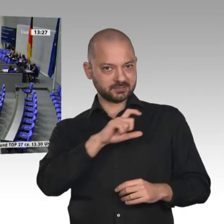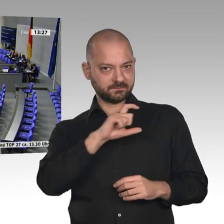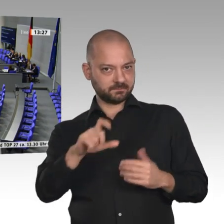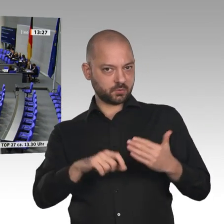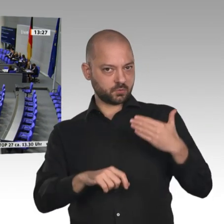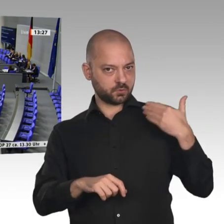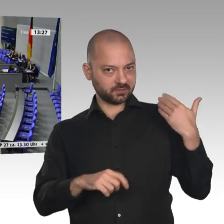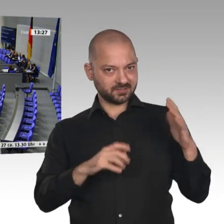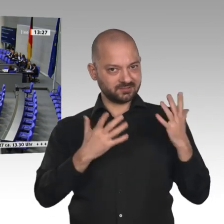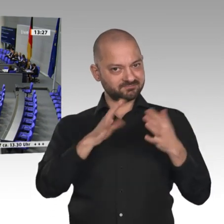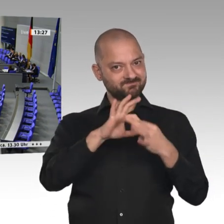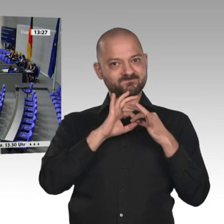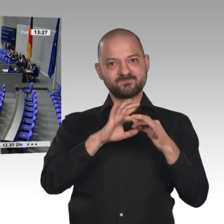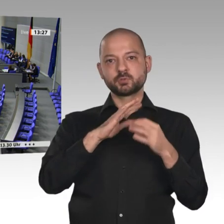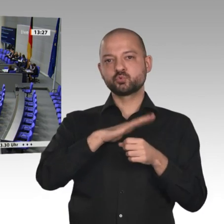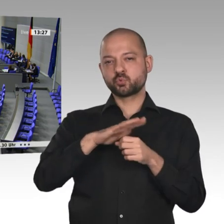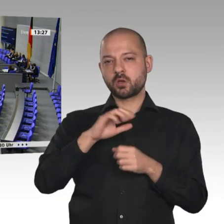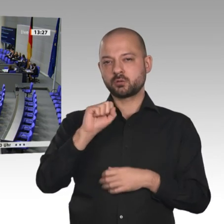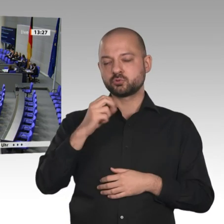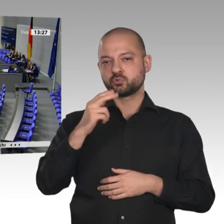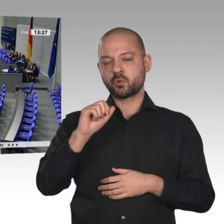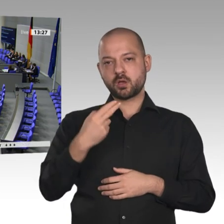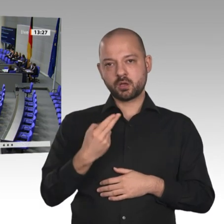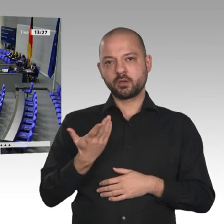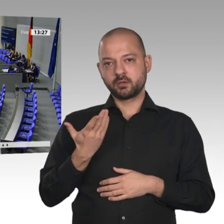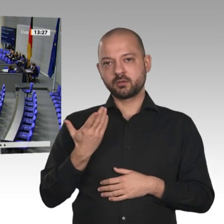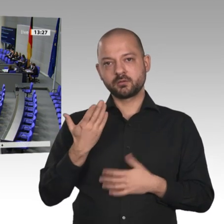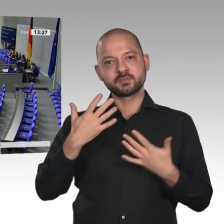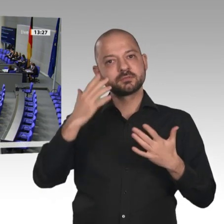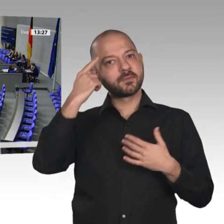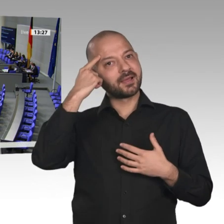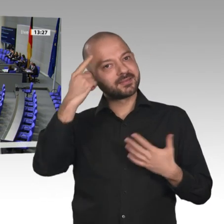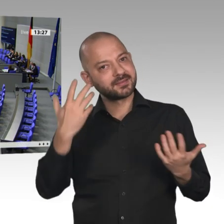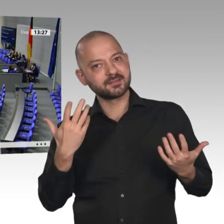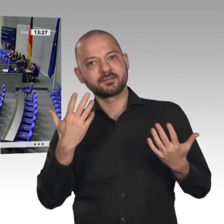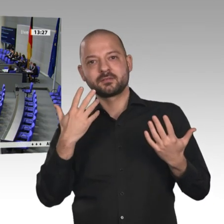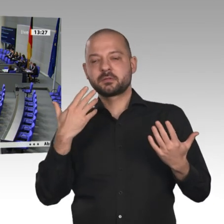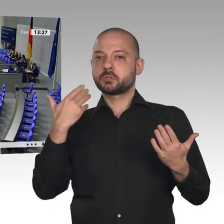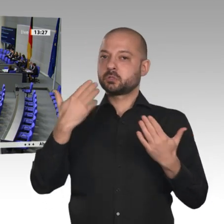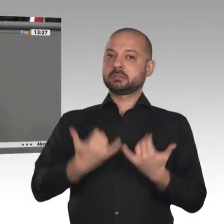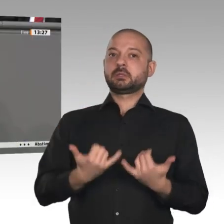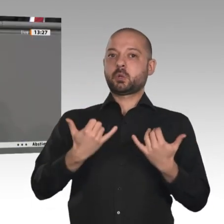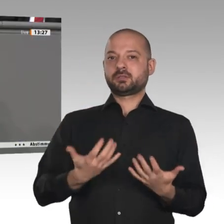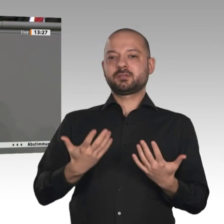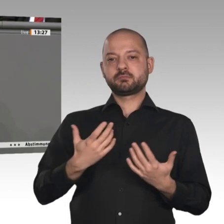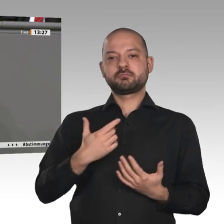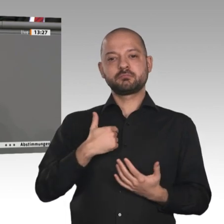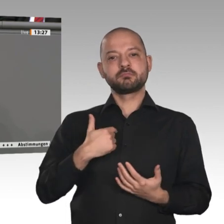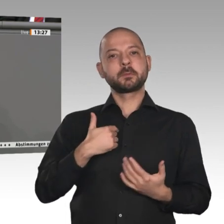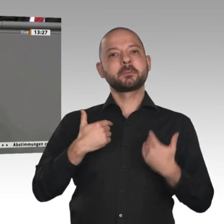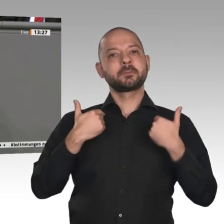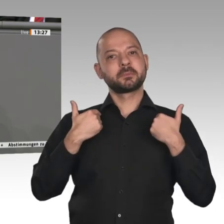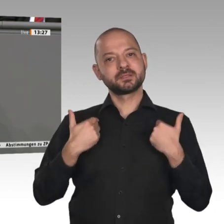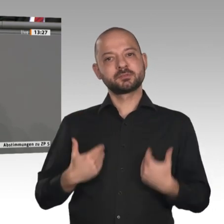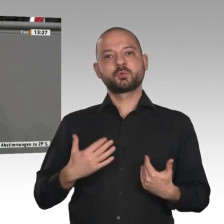zahlreichen Veranstaltungen haben wir in den letzten Tagen und Wochen der Shoah gedacht. Bis heute fällt es mir persönlich, und so wird